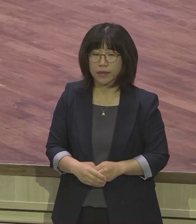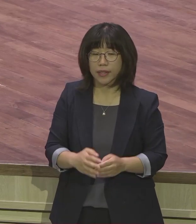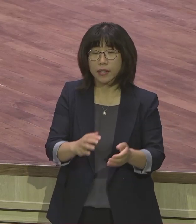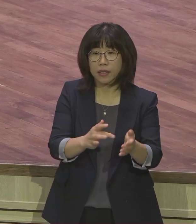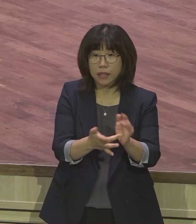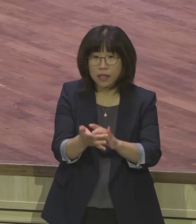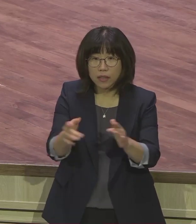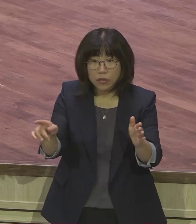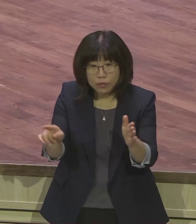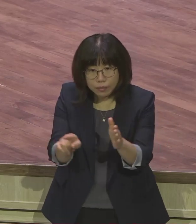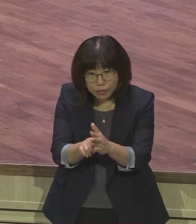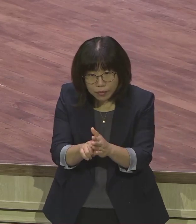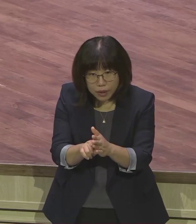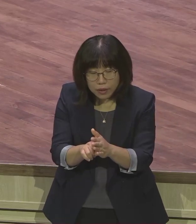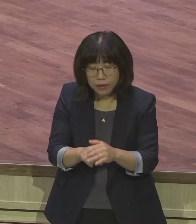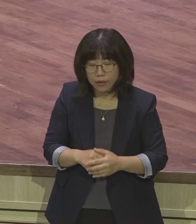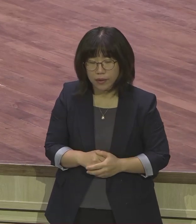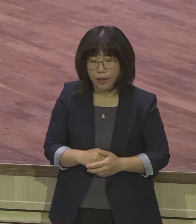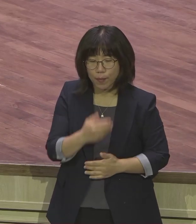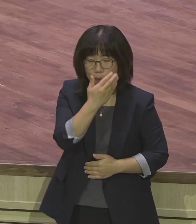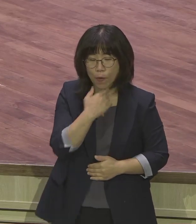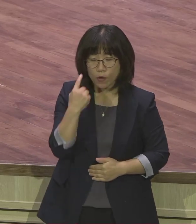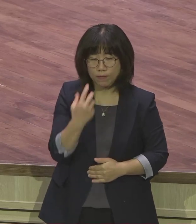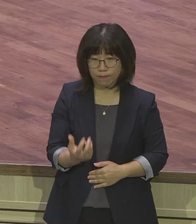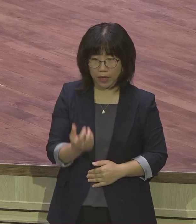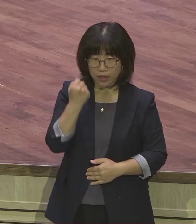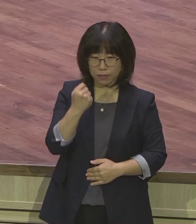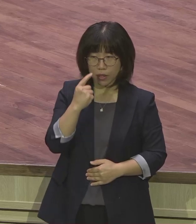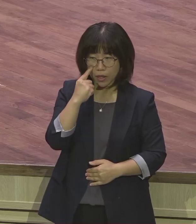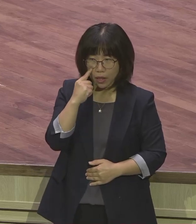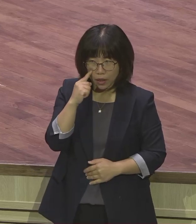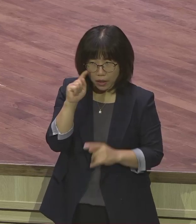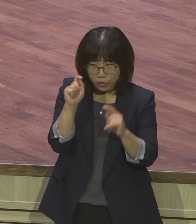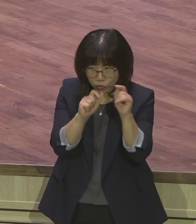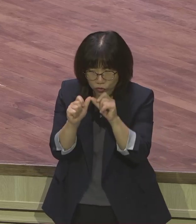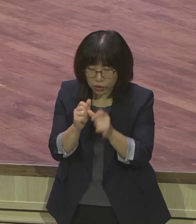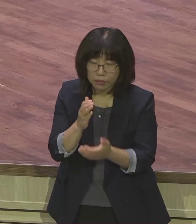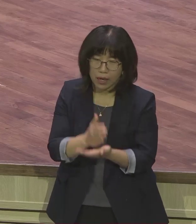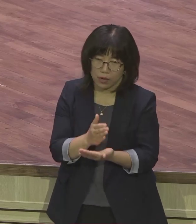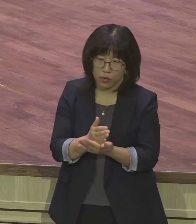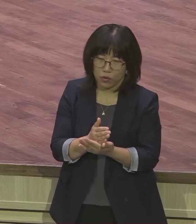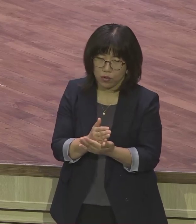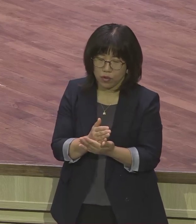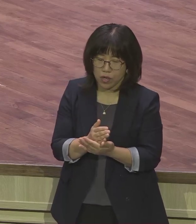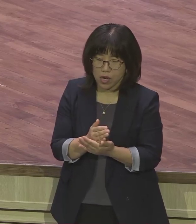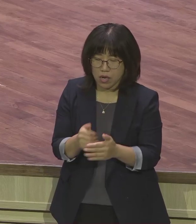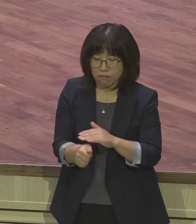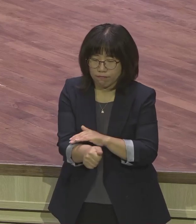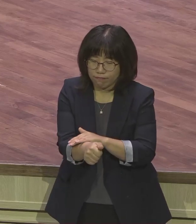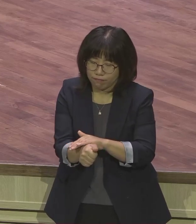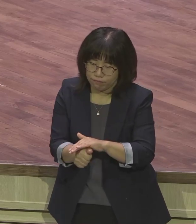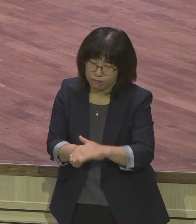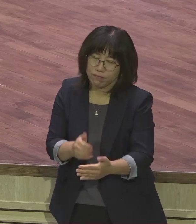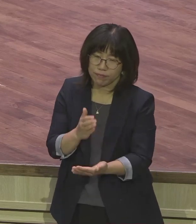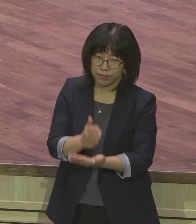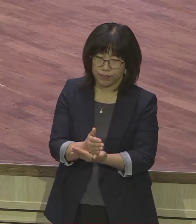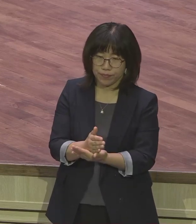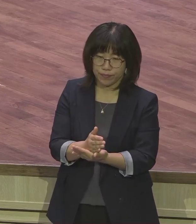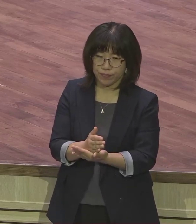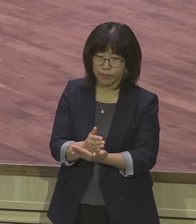진짜 복음과인 사람은요 누가 더 키 죽으면 안 돼요 눈치 보고서 쩔쩔매하면 안 돼요 누구든지